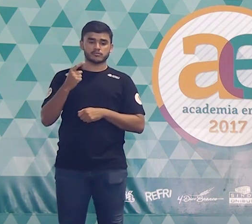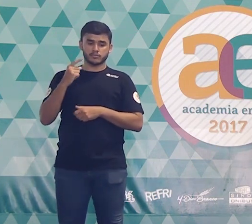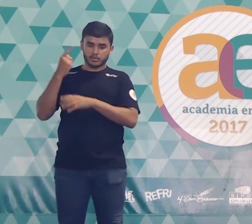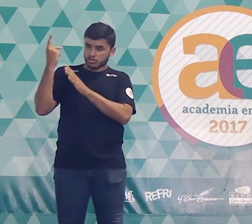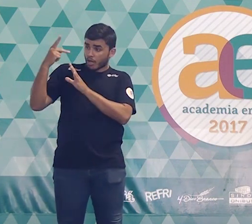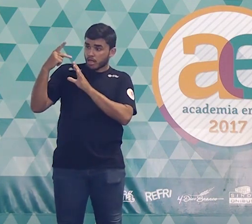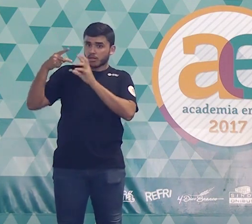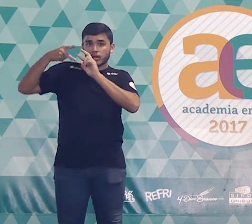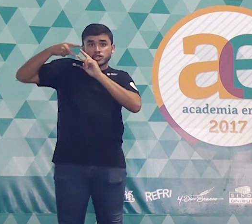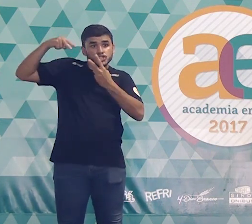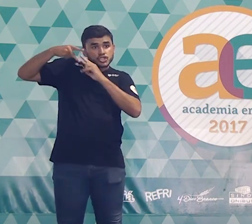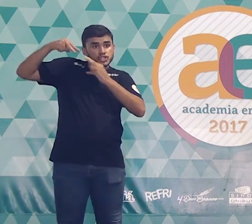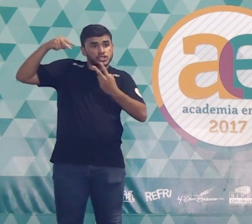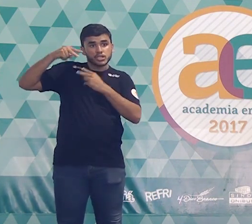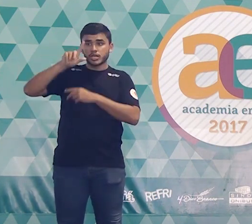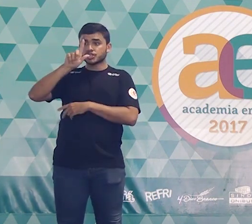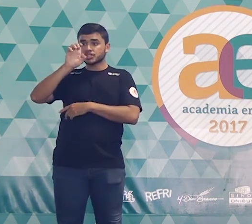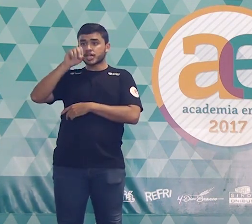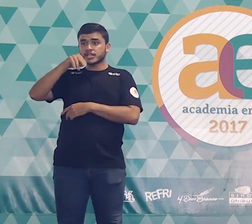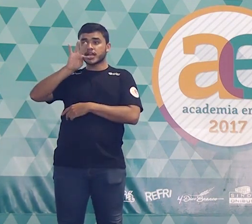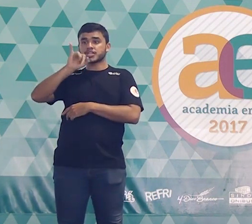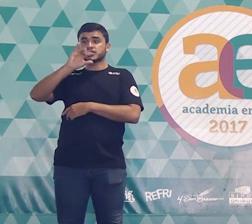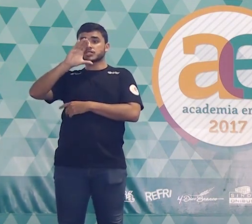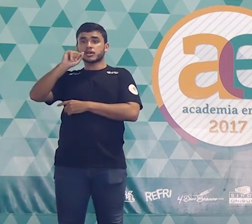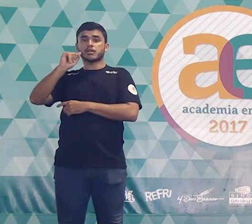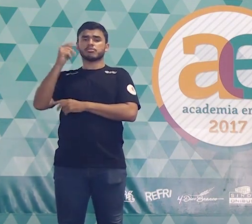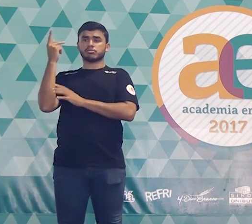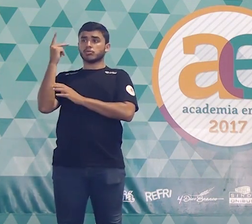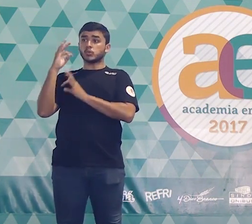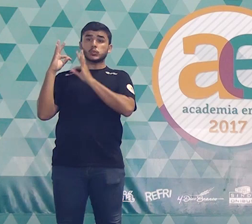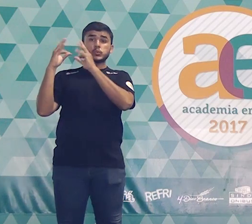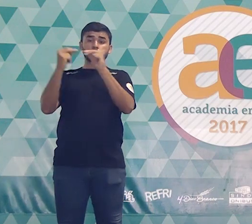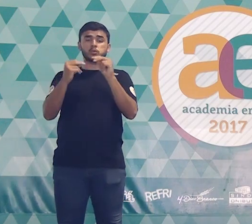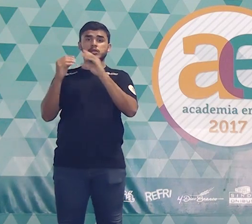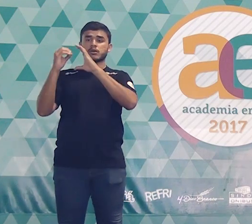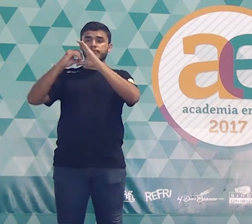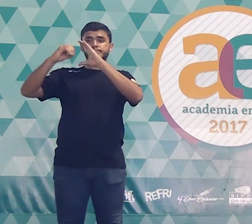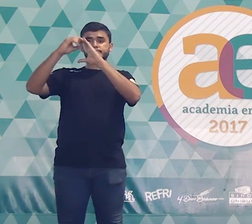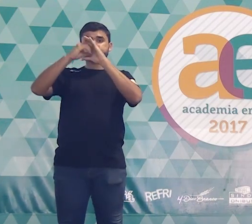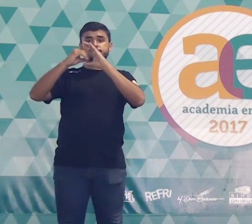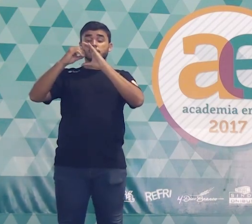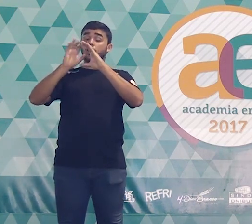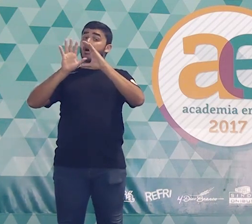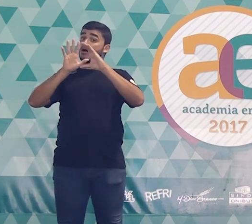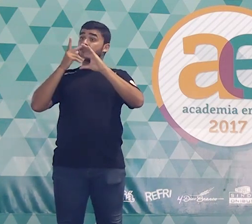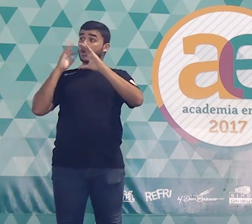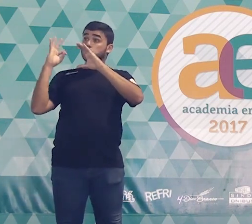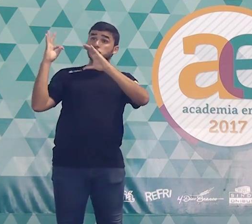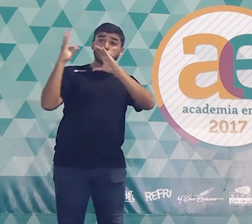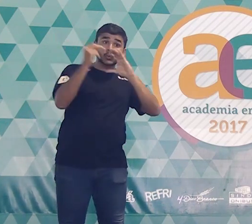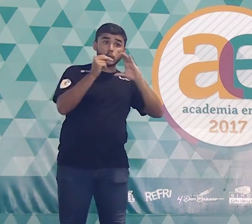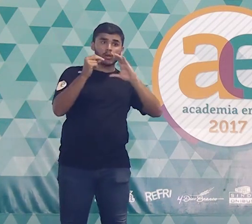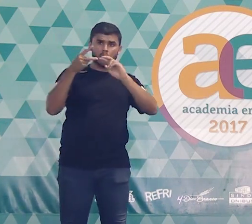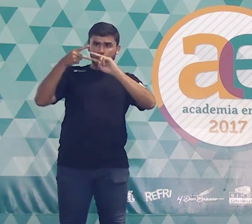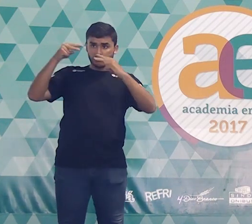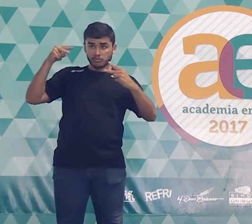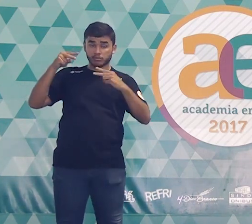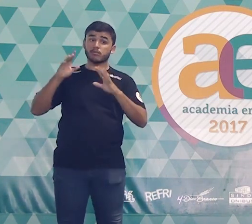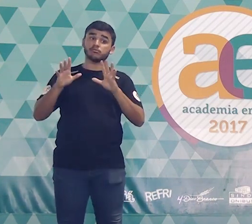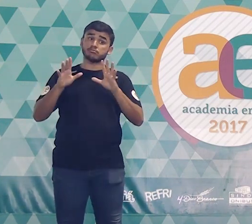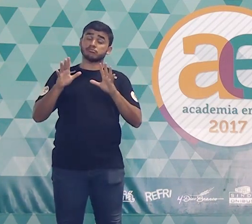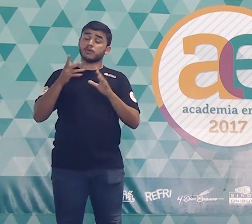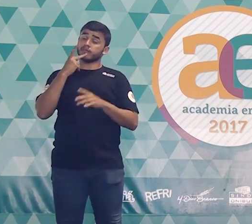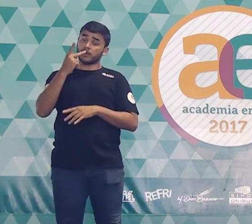material genético. Rodrigo, toda célula tem material genético? Aí tem uma aspas, tá? A princípio,